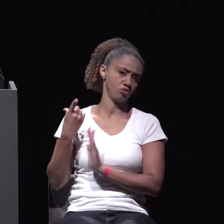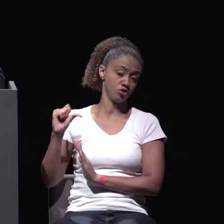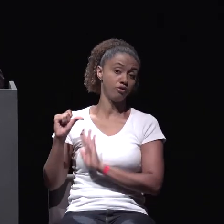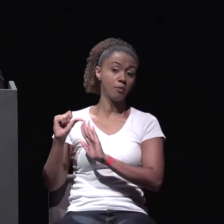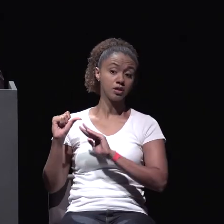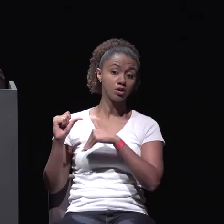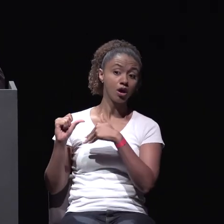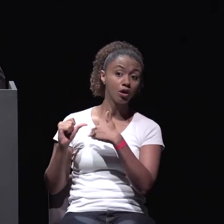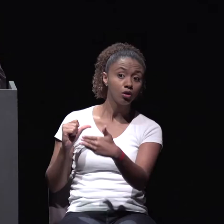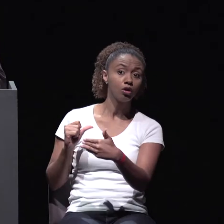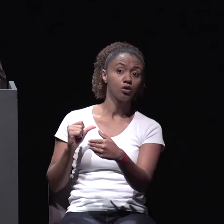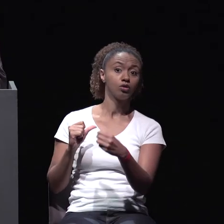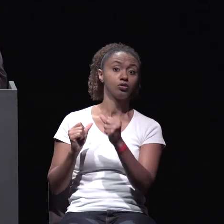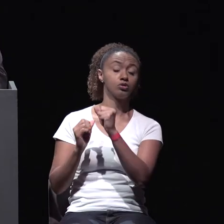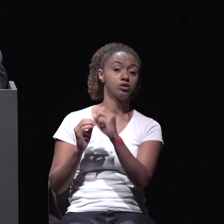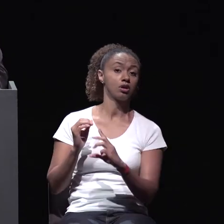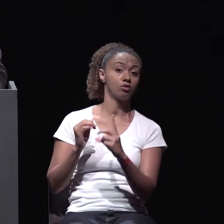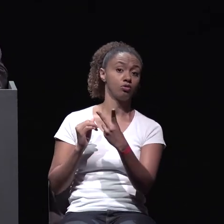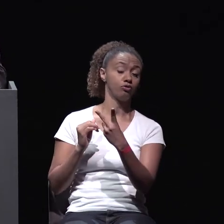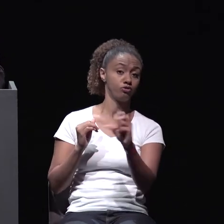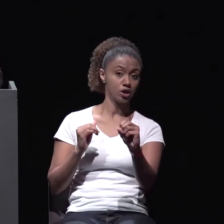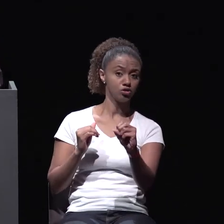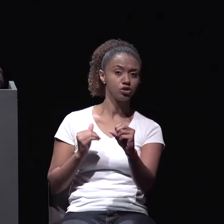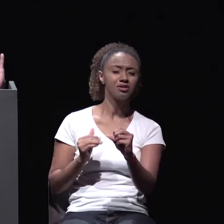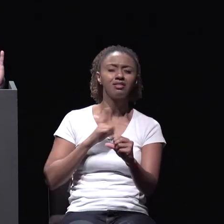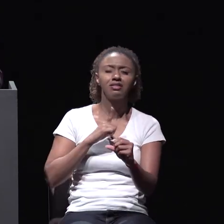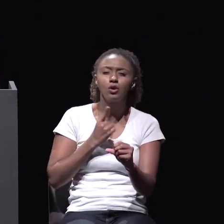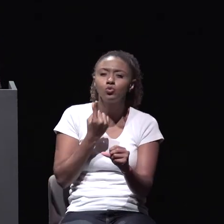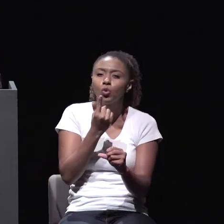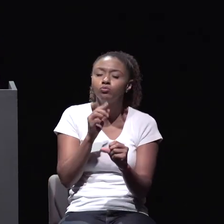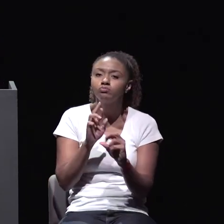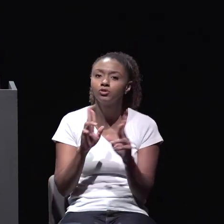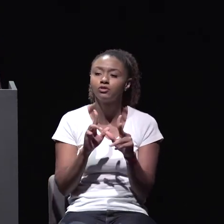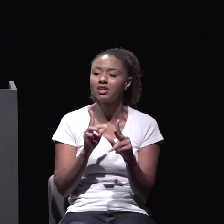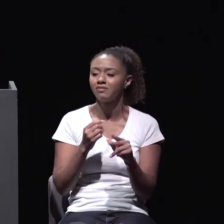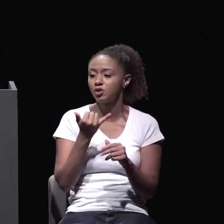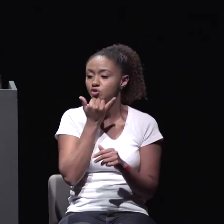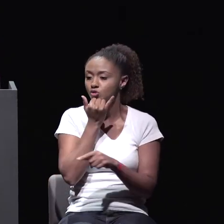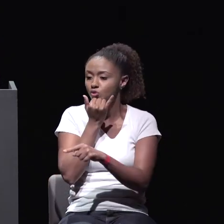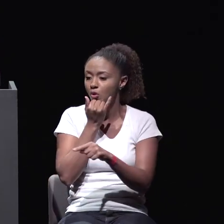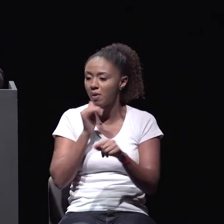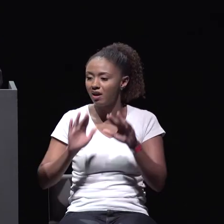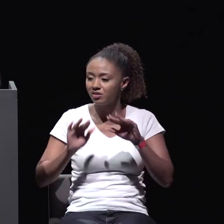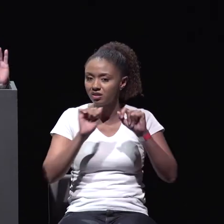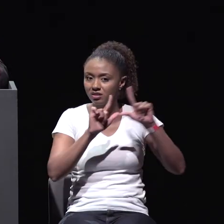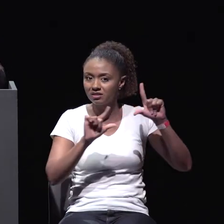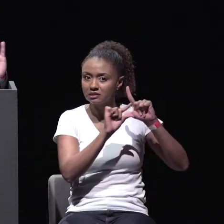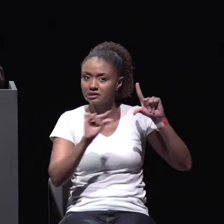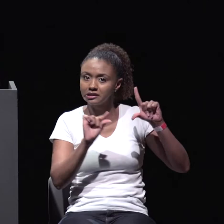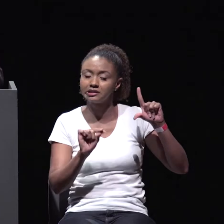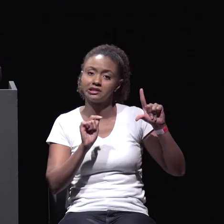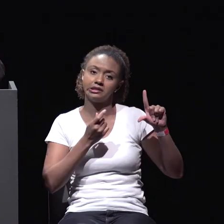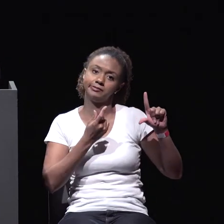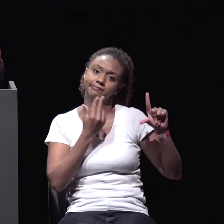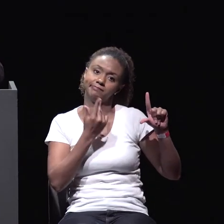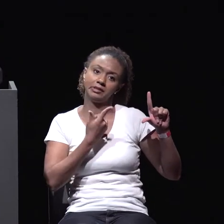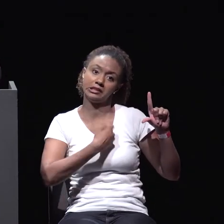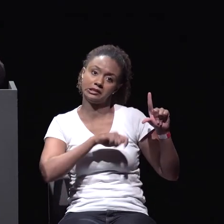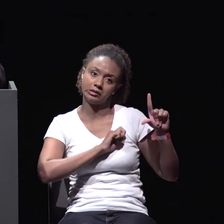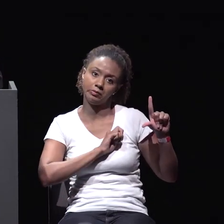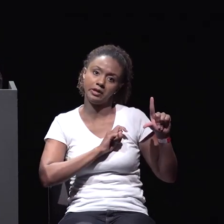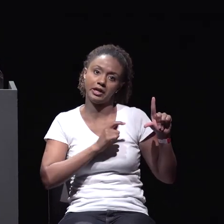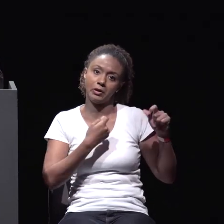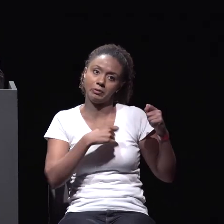temos um caso muito particular e eu peço desculpas a vocês porque as legendas possam estar em espanhol eu precisei fazer uma